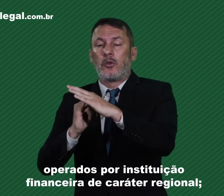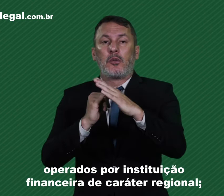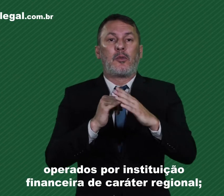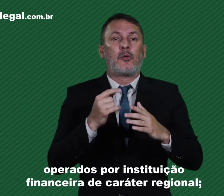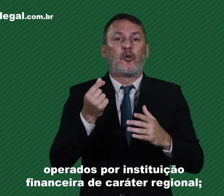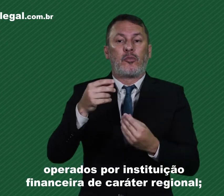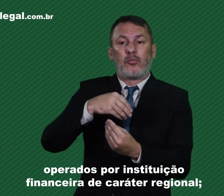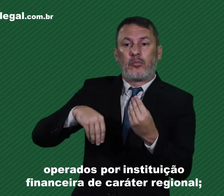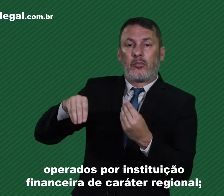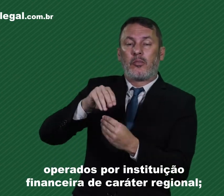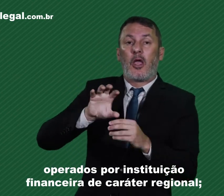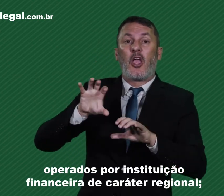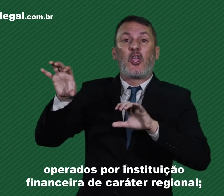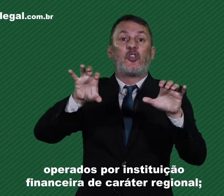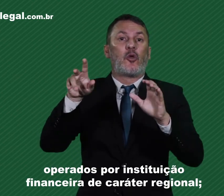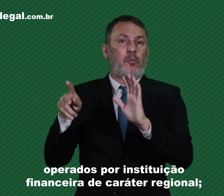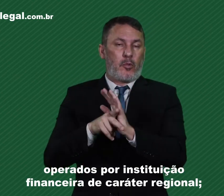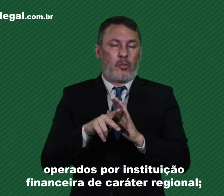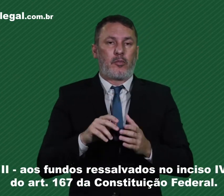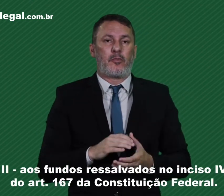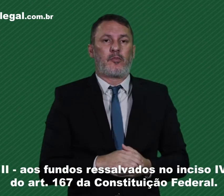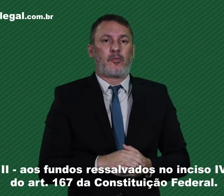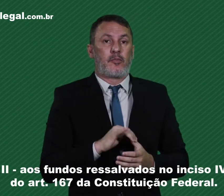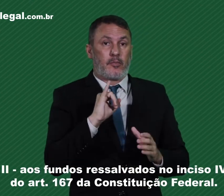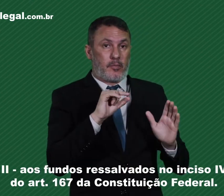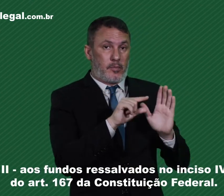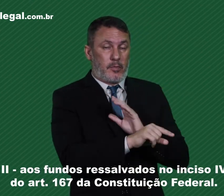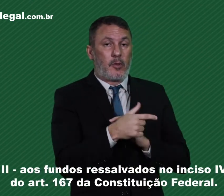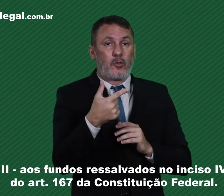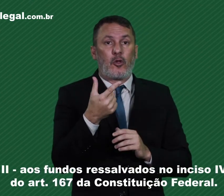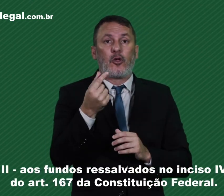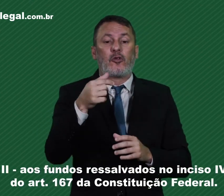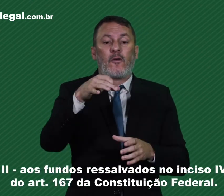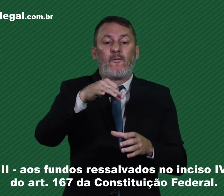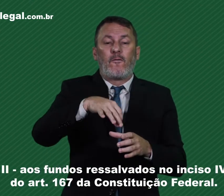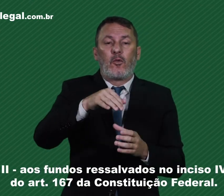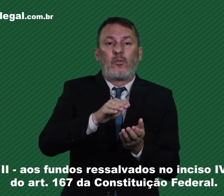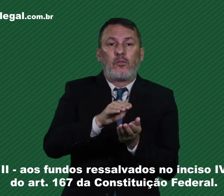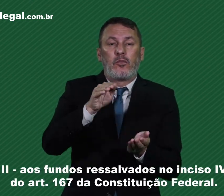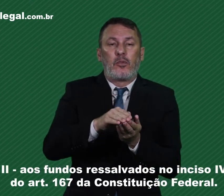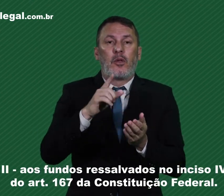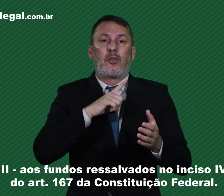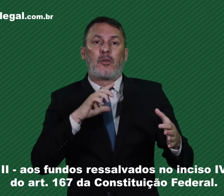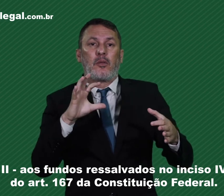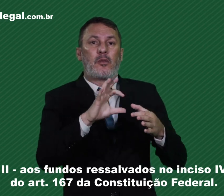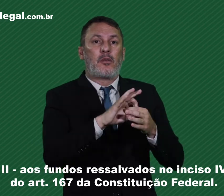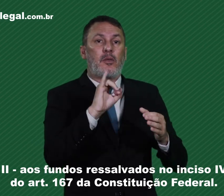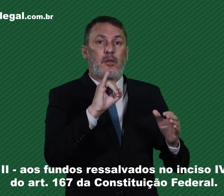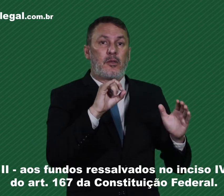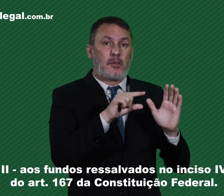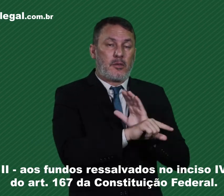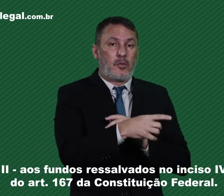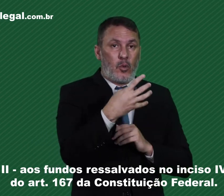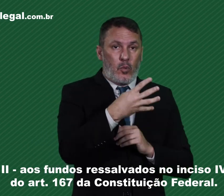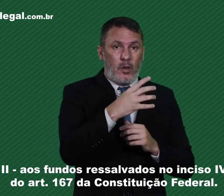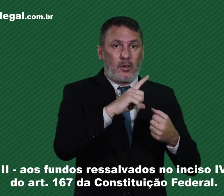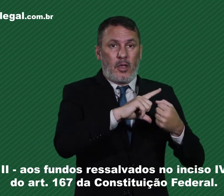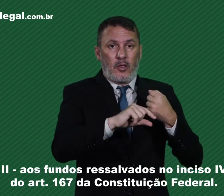financeira de caráter Regional inciso 2 aos Fundos ressalvadas no Inciso 4 do artigo